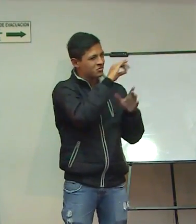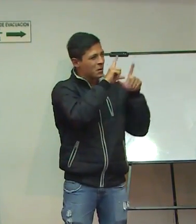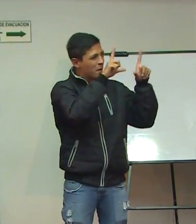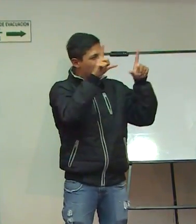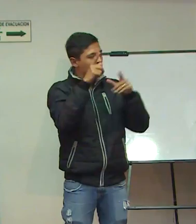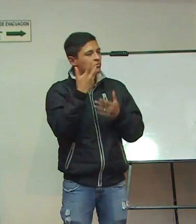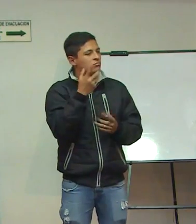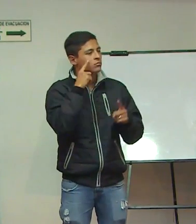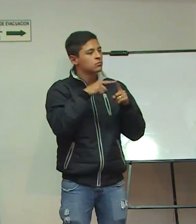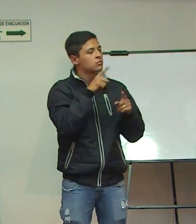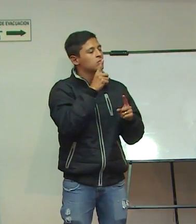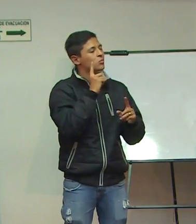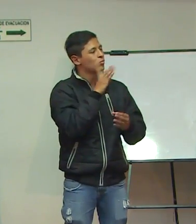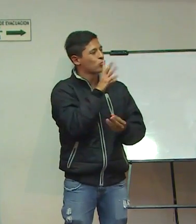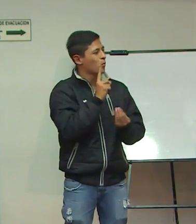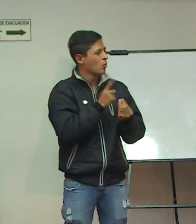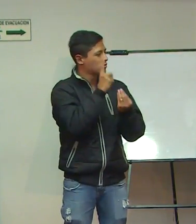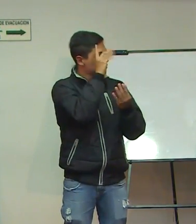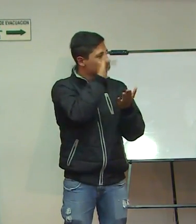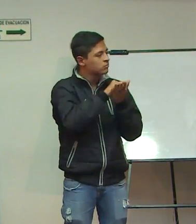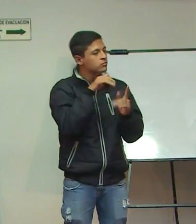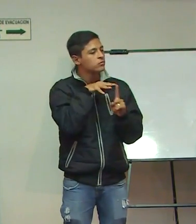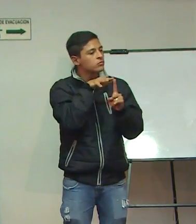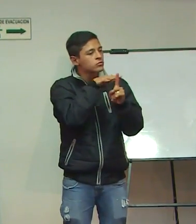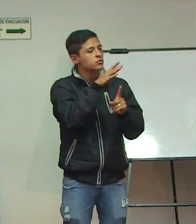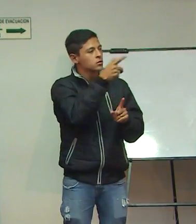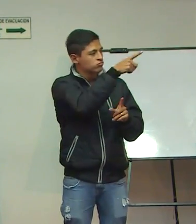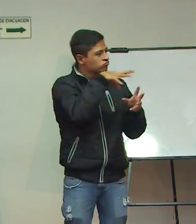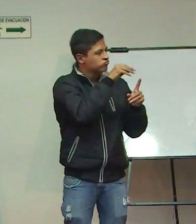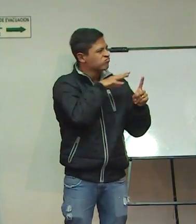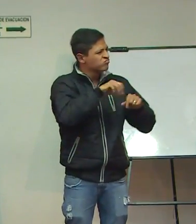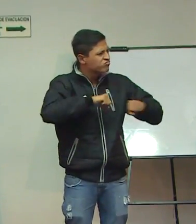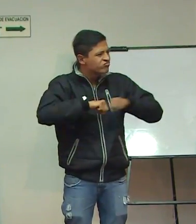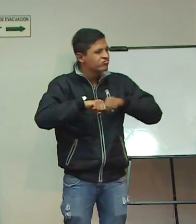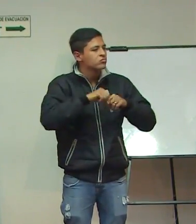Ahora, observando las fotografías que están allí en la pared,